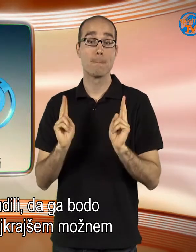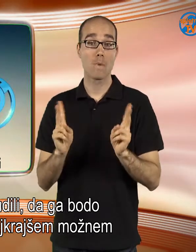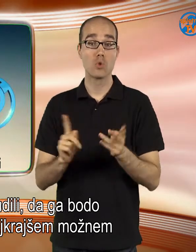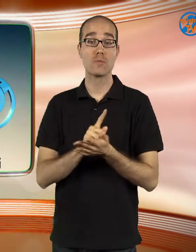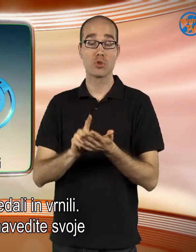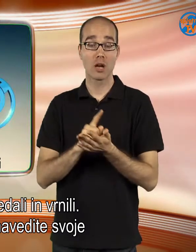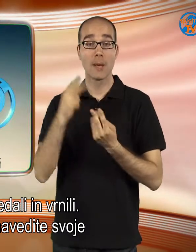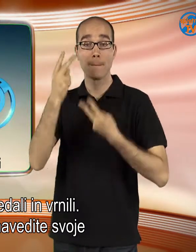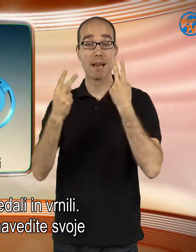vrnili.